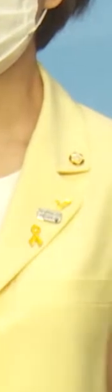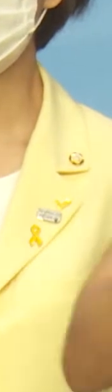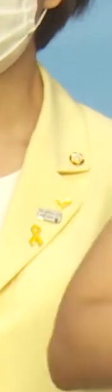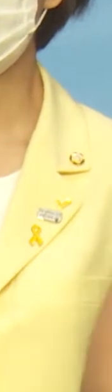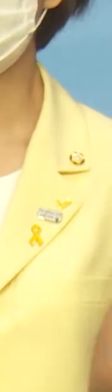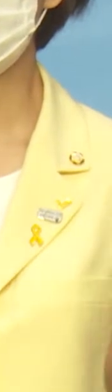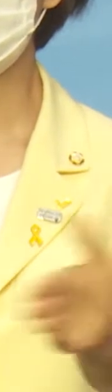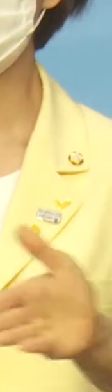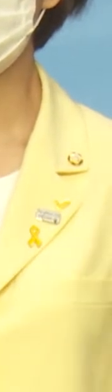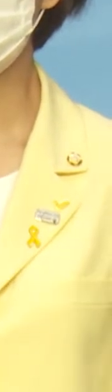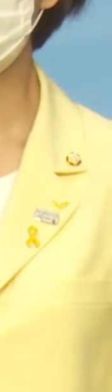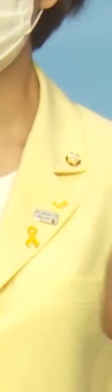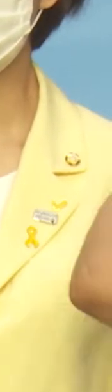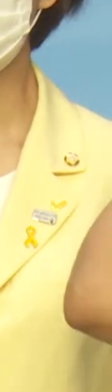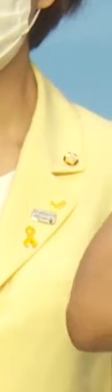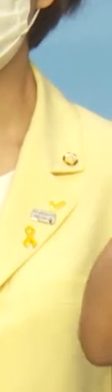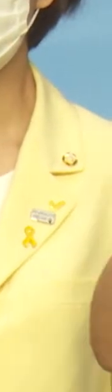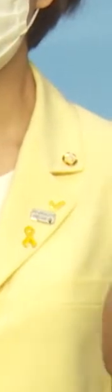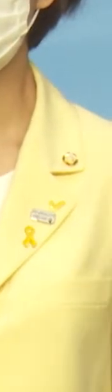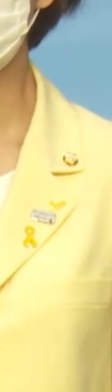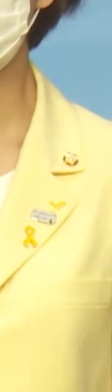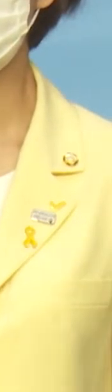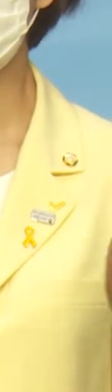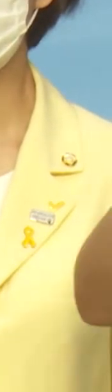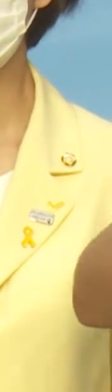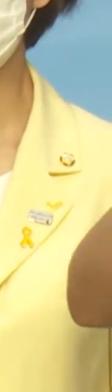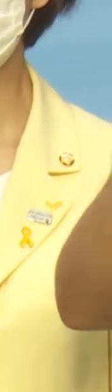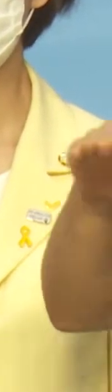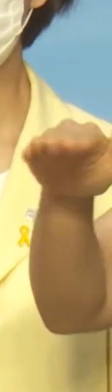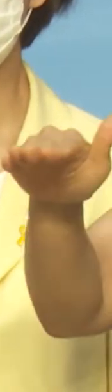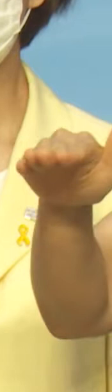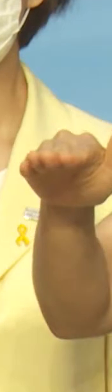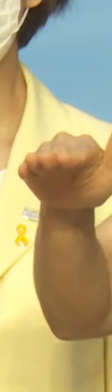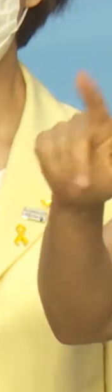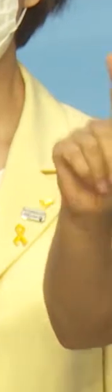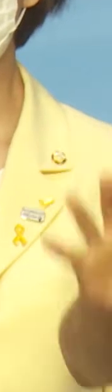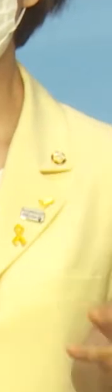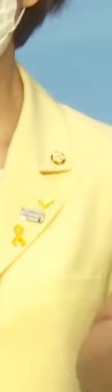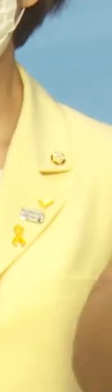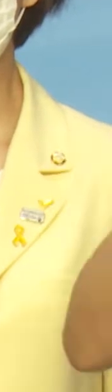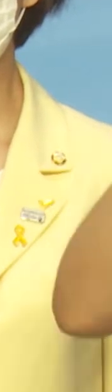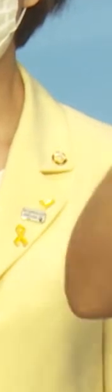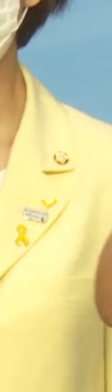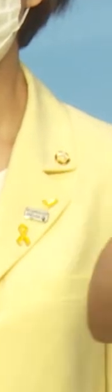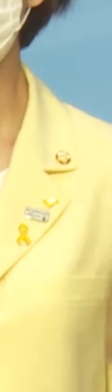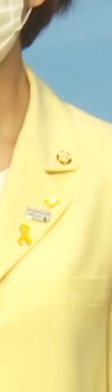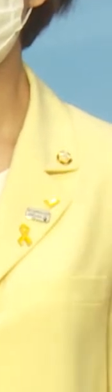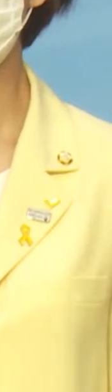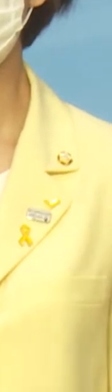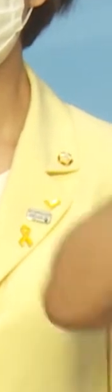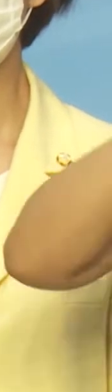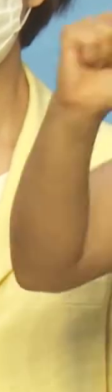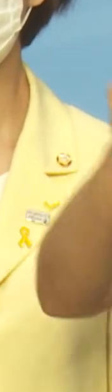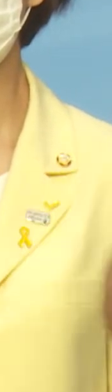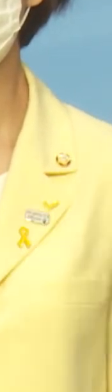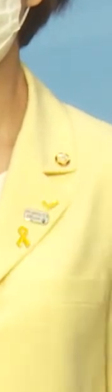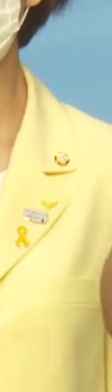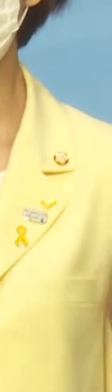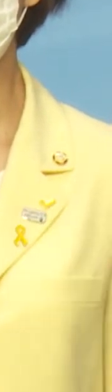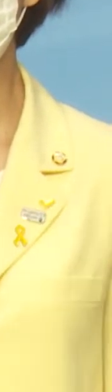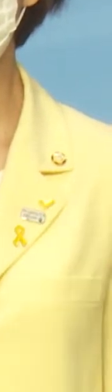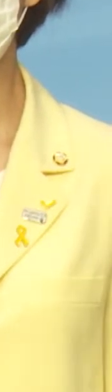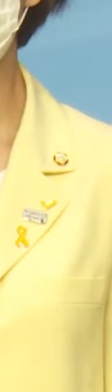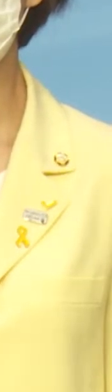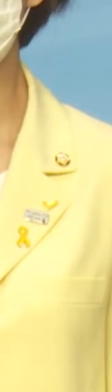때부터 자유롭고 존엄하며 평등하다는 세계인권선언 1항을 우리 사회의 기초로